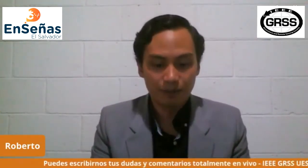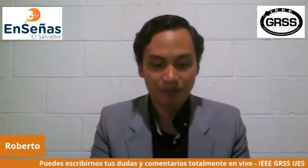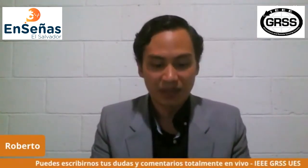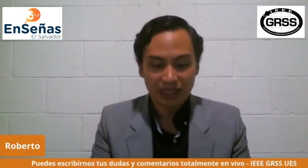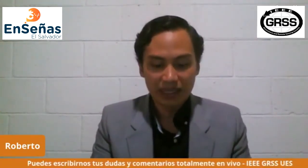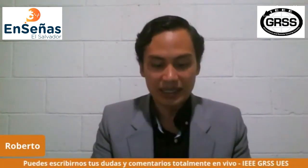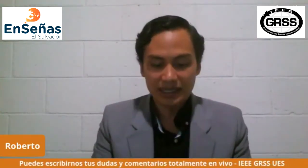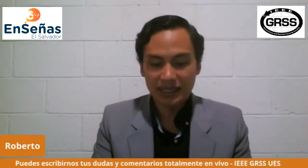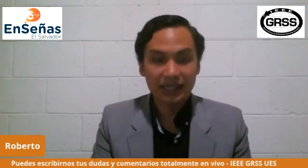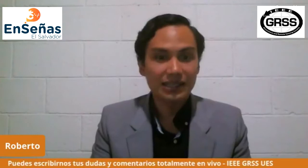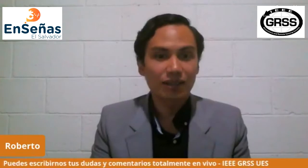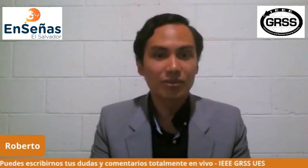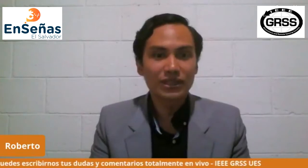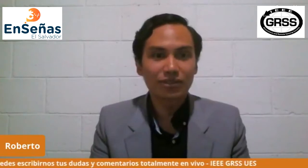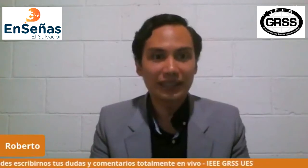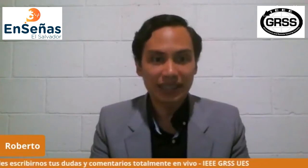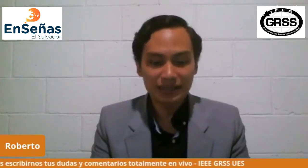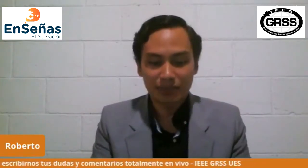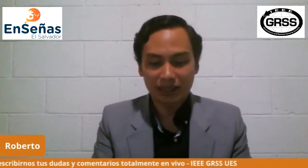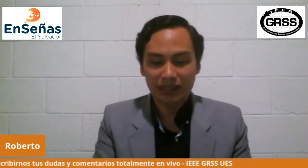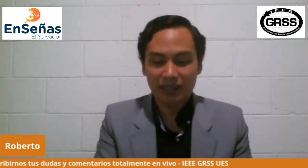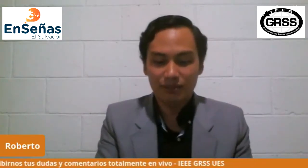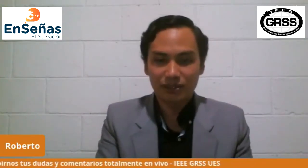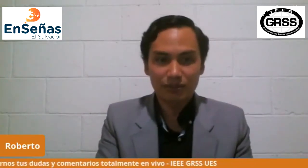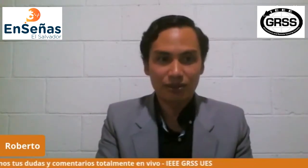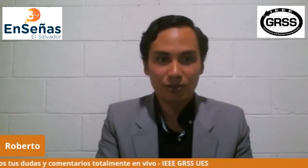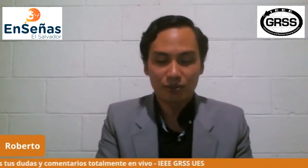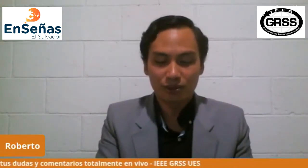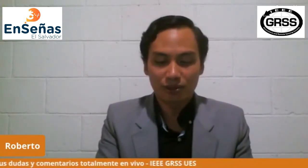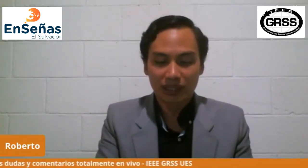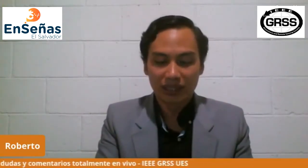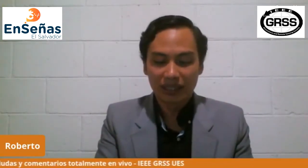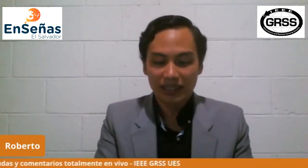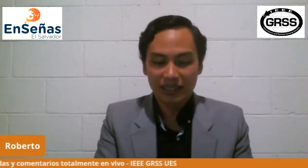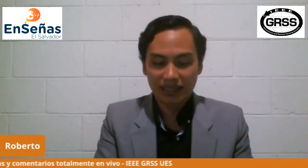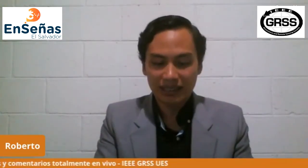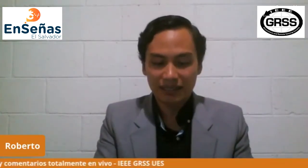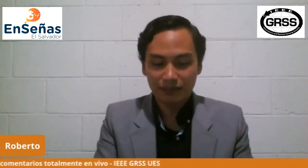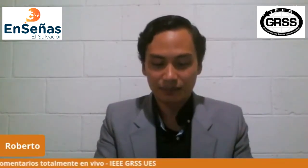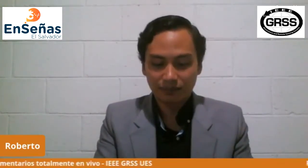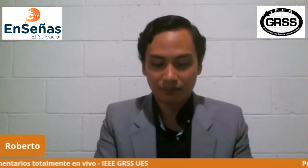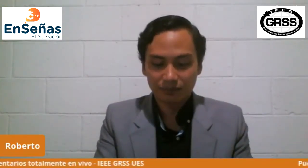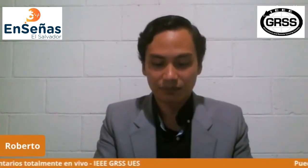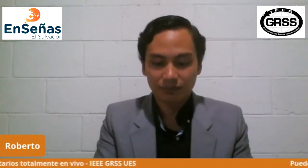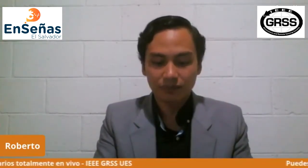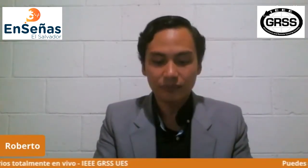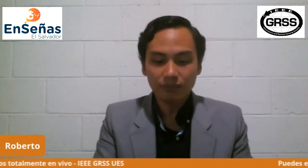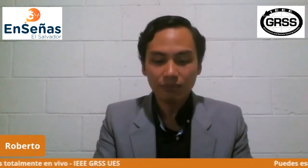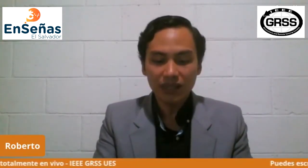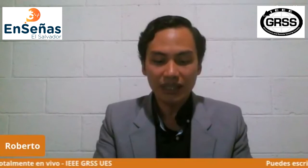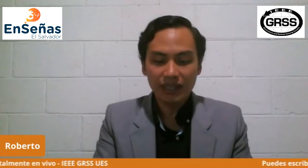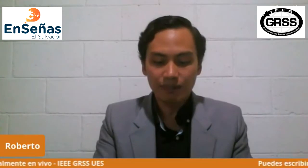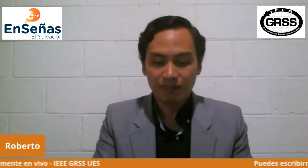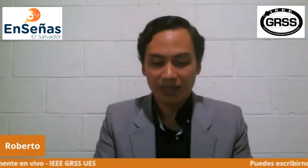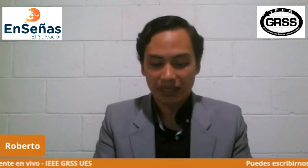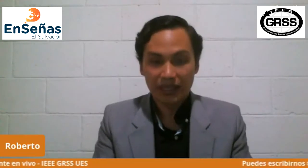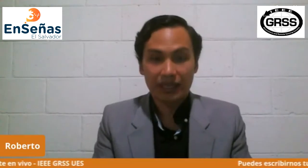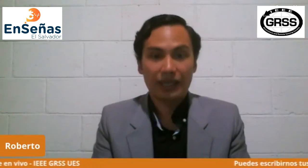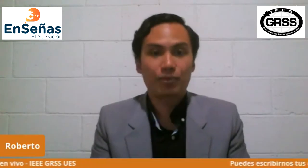aprendiendo esas señas que sean como de su interés para que hagamos también esto como un poco interactivo